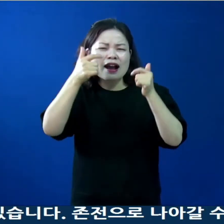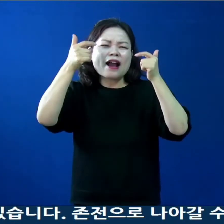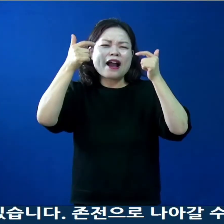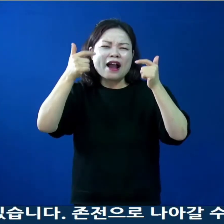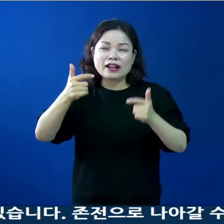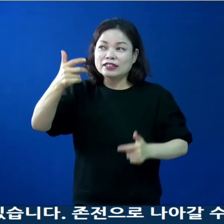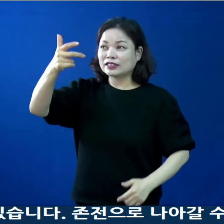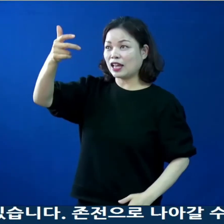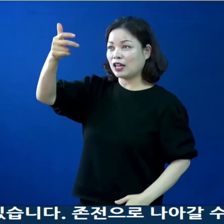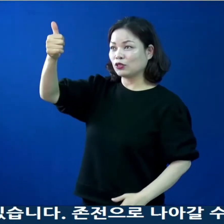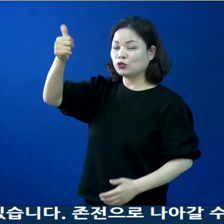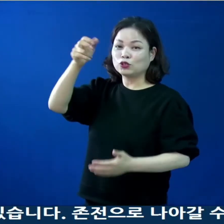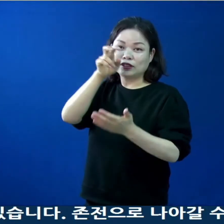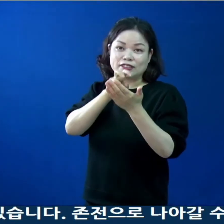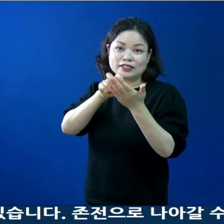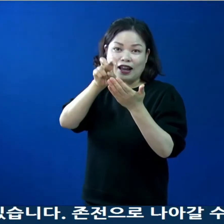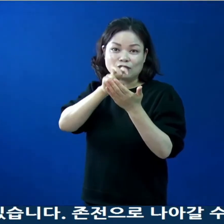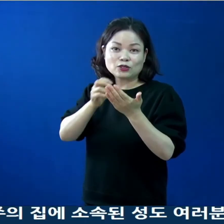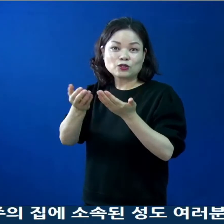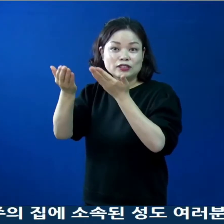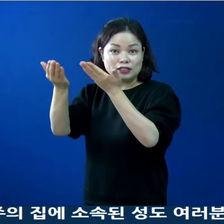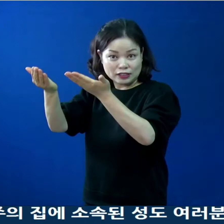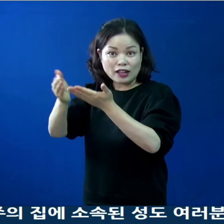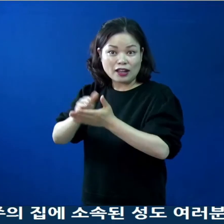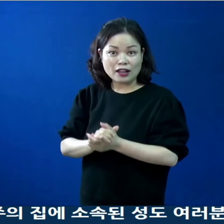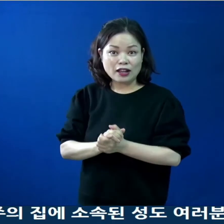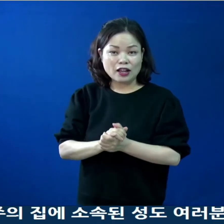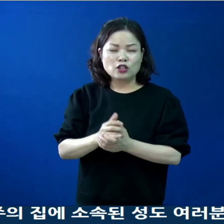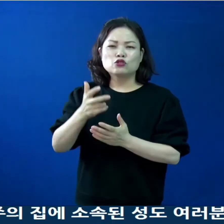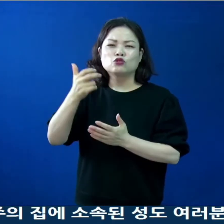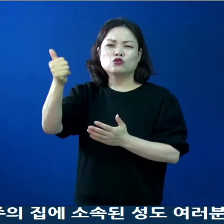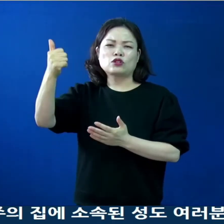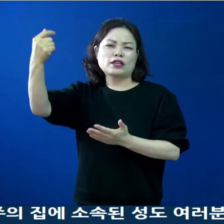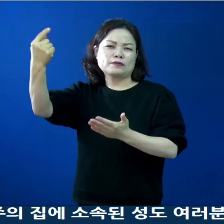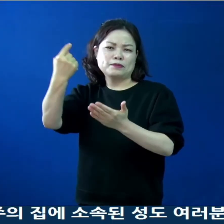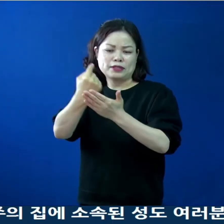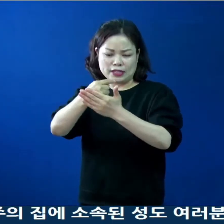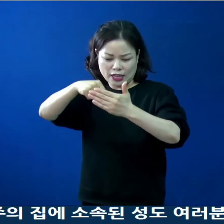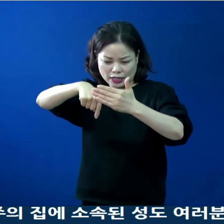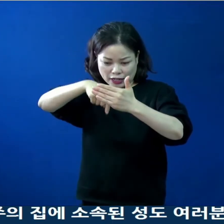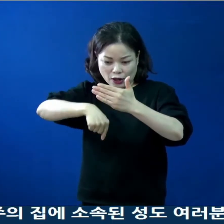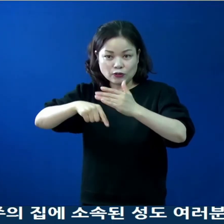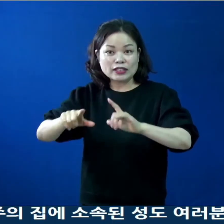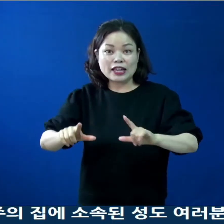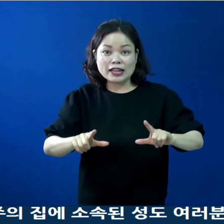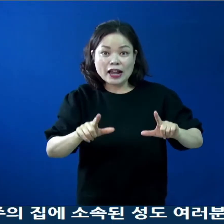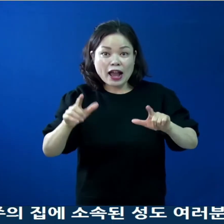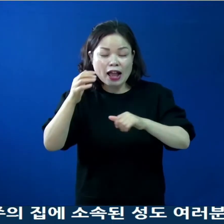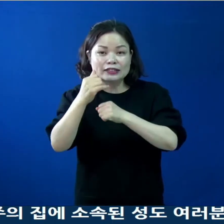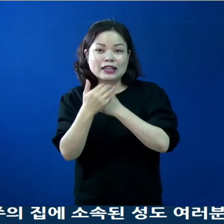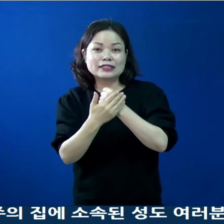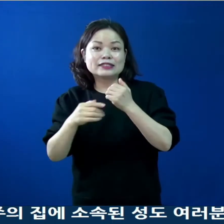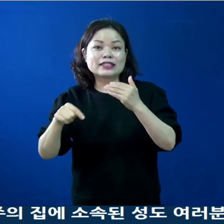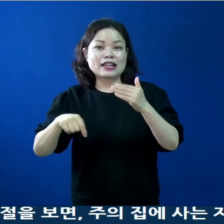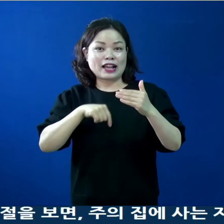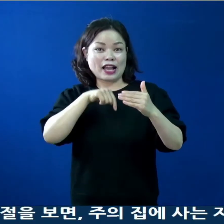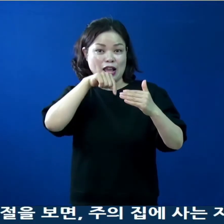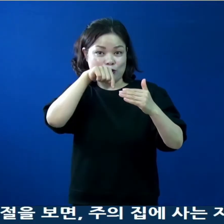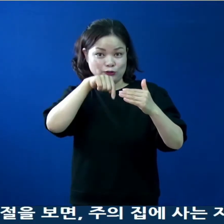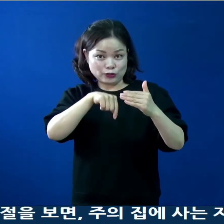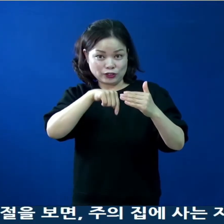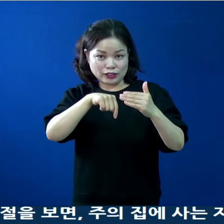주를 찬송한다라고 말하고 있습니다. 주의 임재 가운데 사는 사람, 하나님의 은혜 가운데